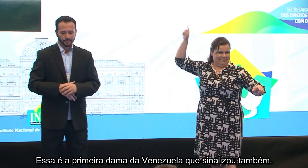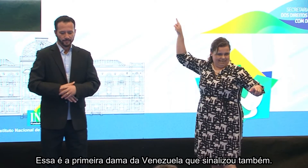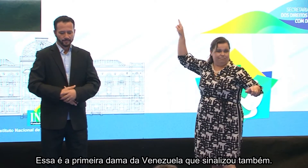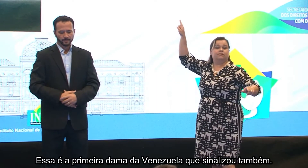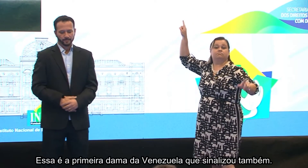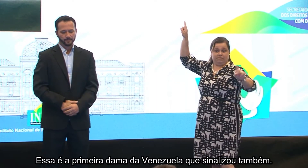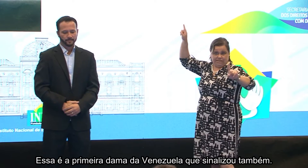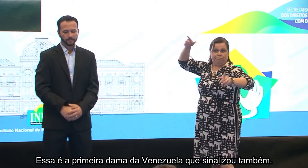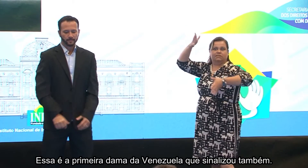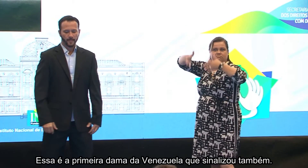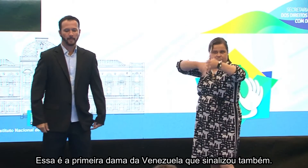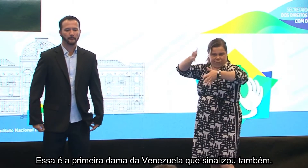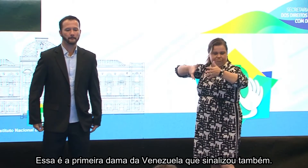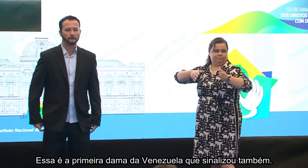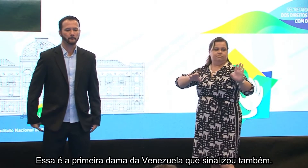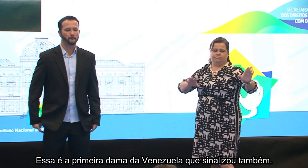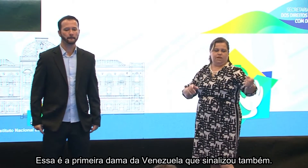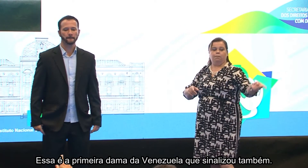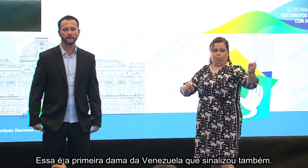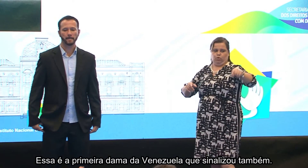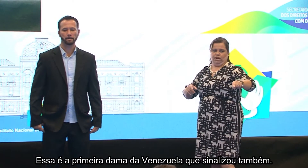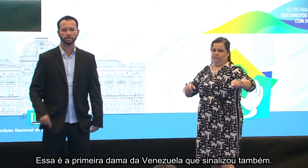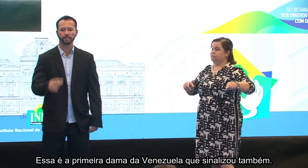Essa é a primeira-dama da Venezuela, que sinalizou